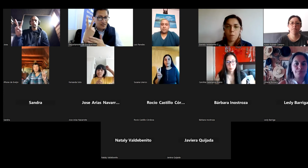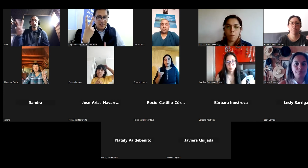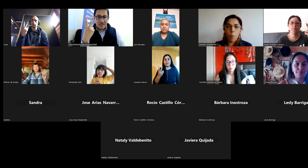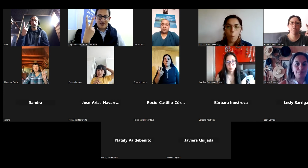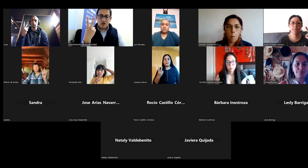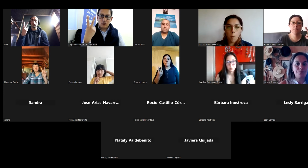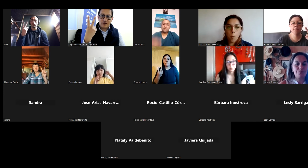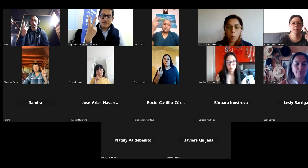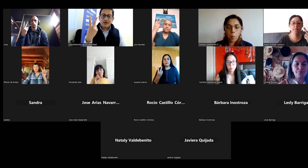Esa la letra V.